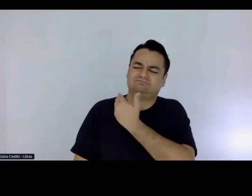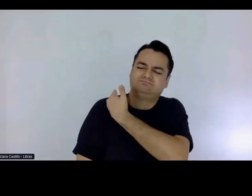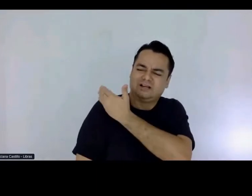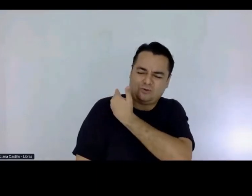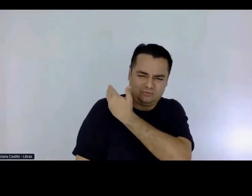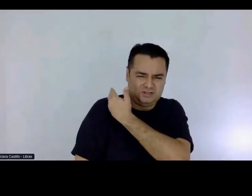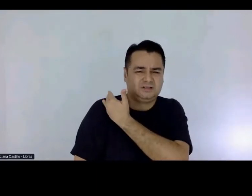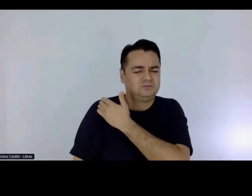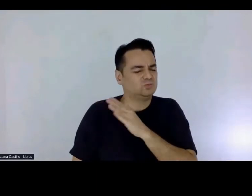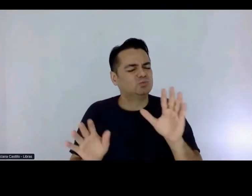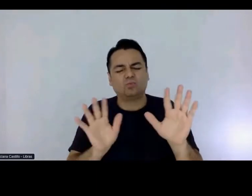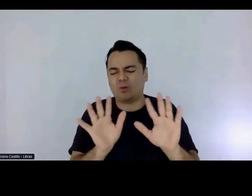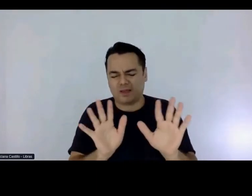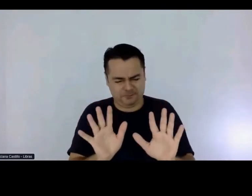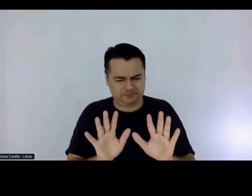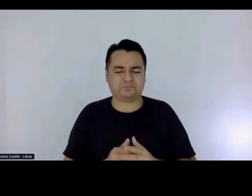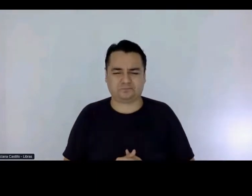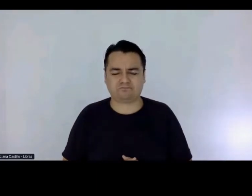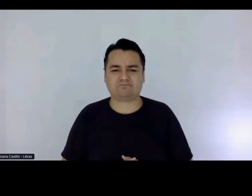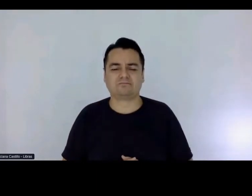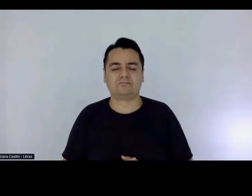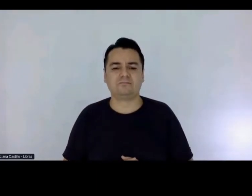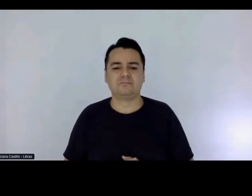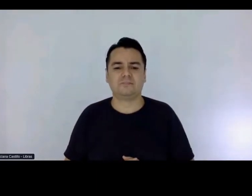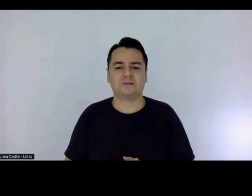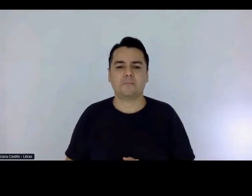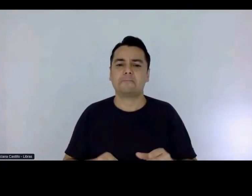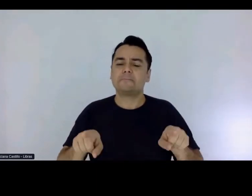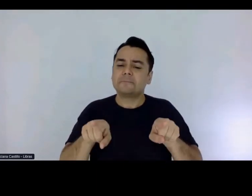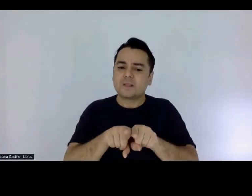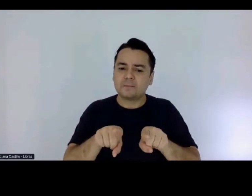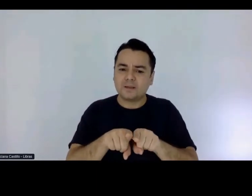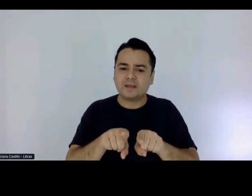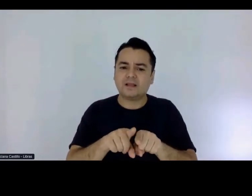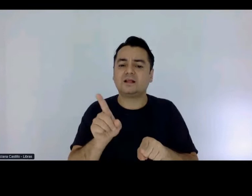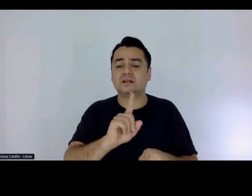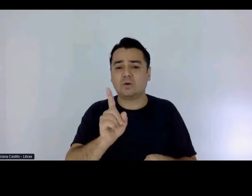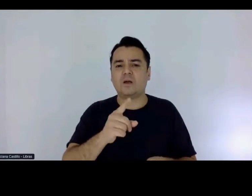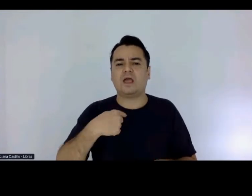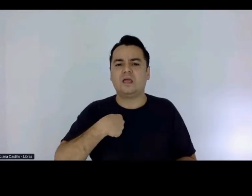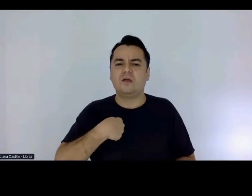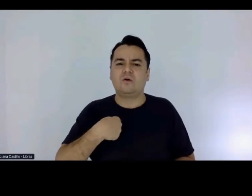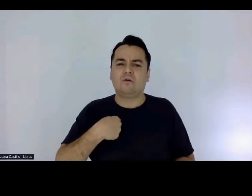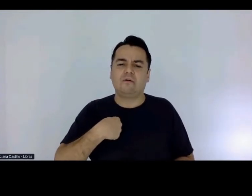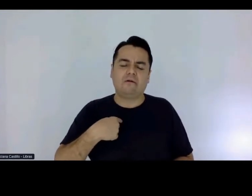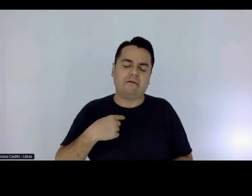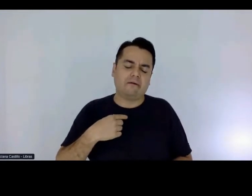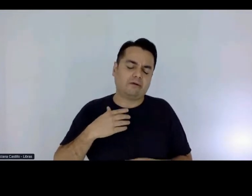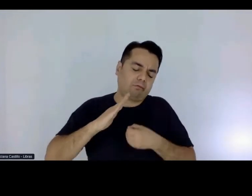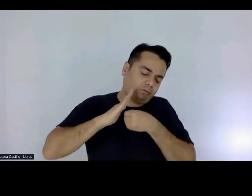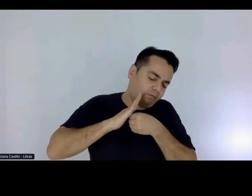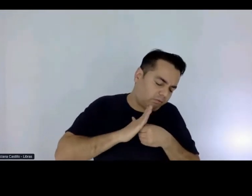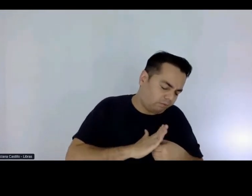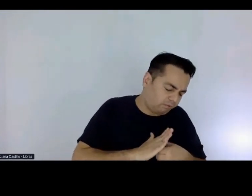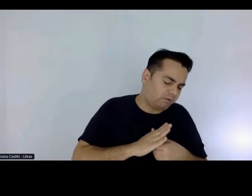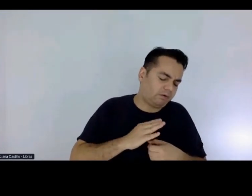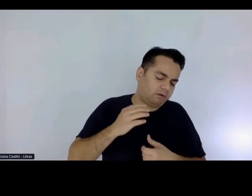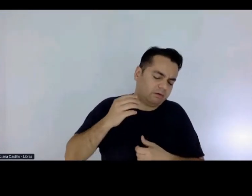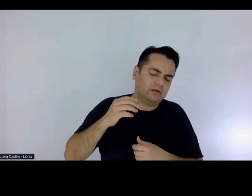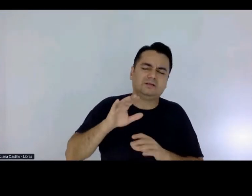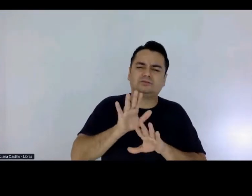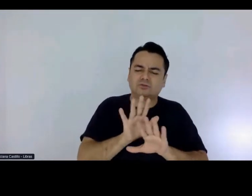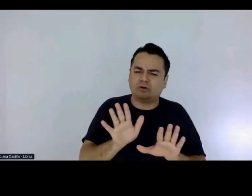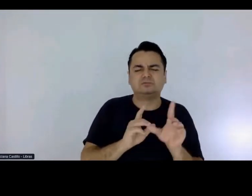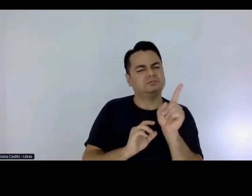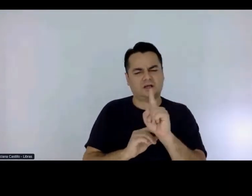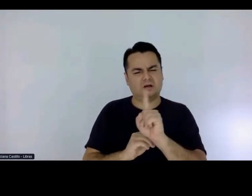Não é nada disso. Também não é fazer-me de vítima, como muitas vezes a gente ouve na sociedade, né?